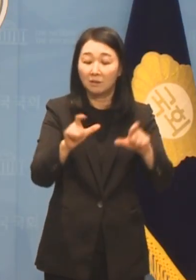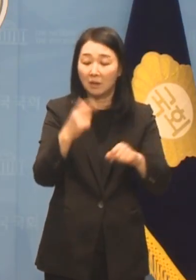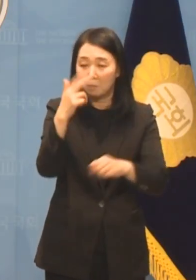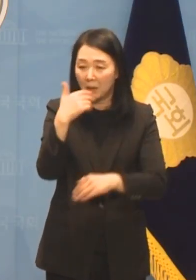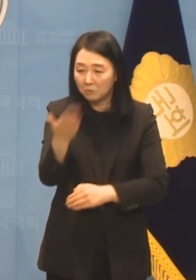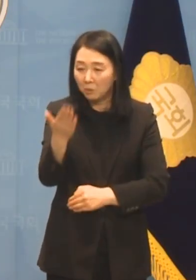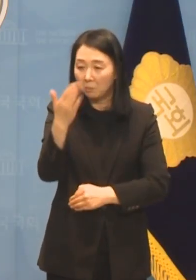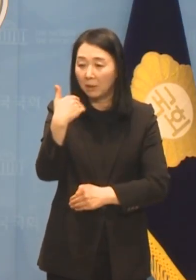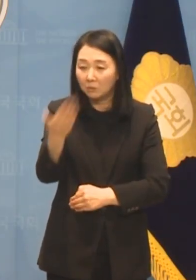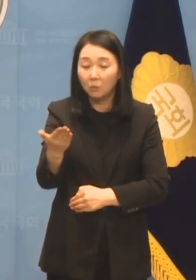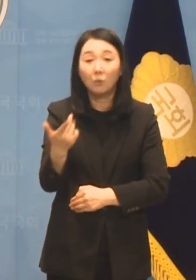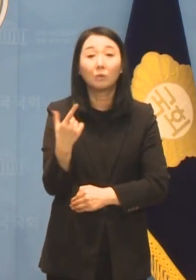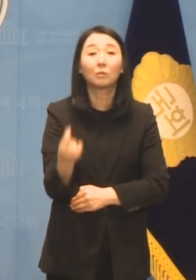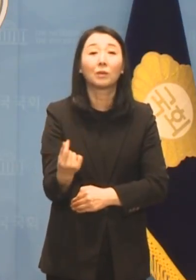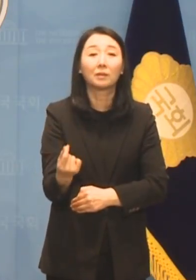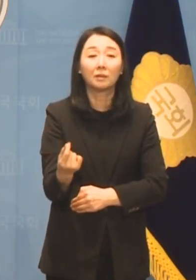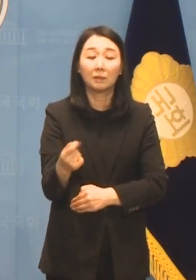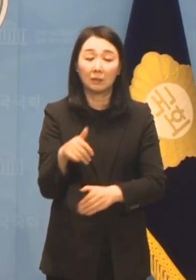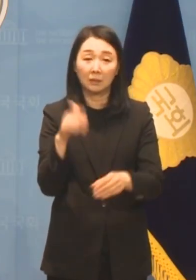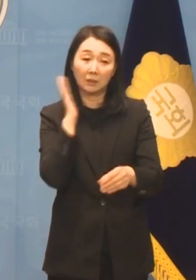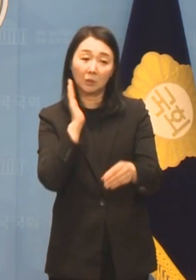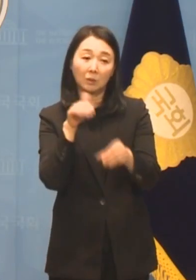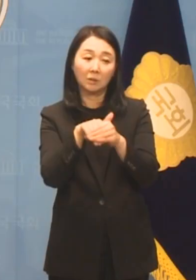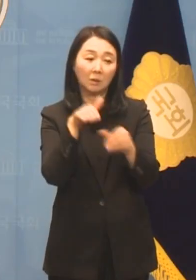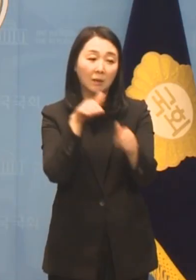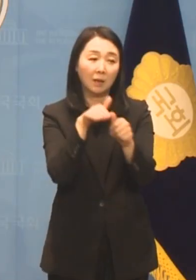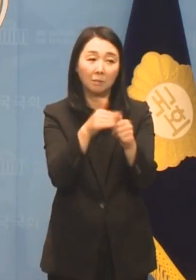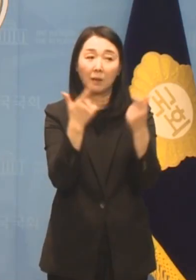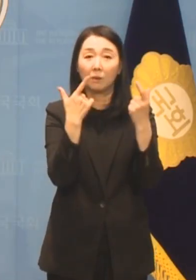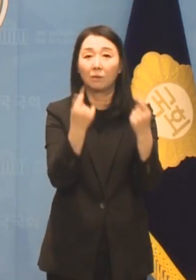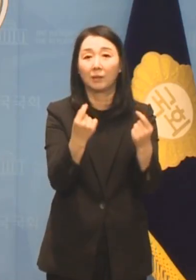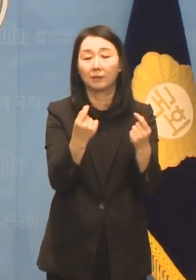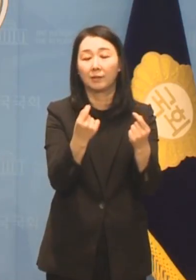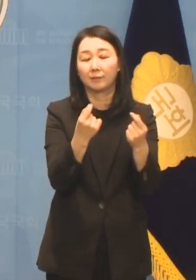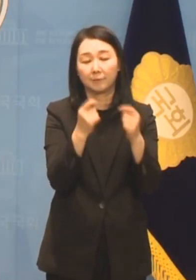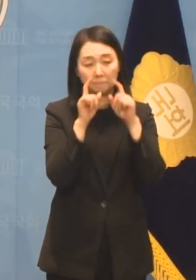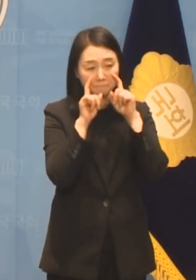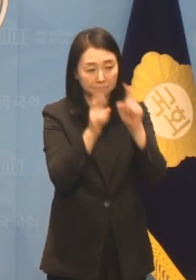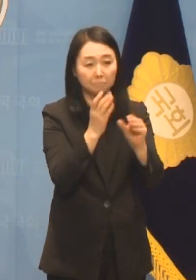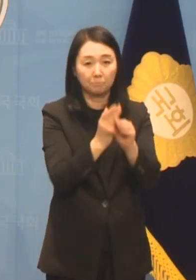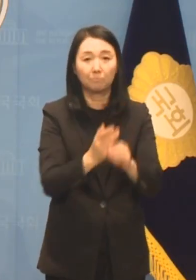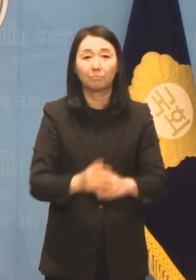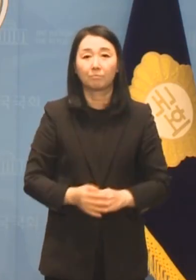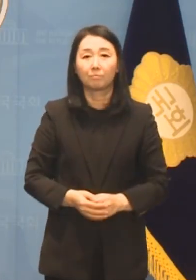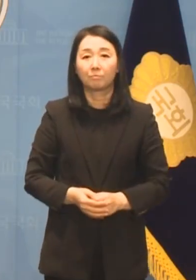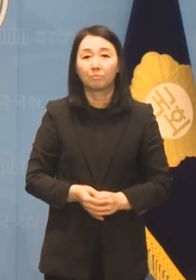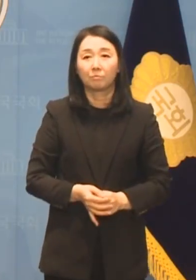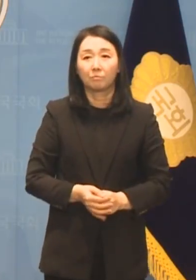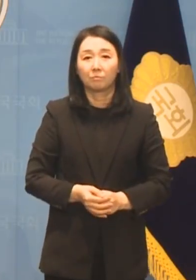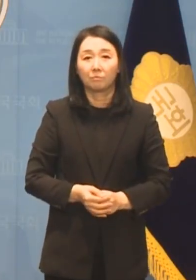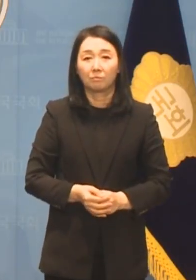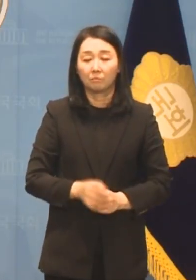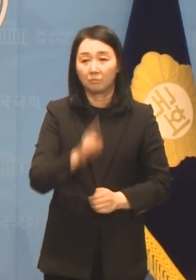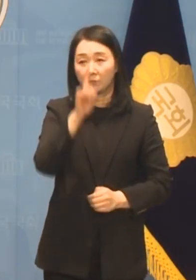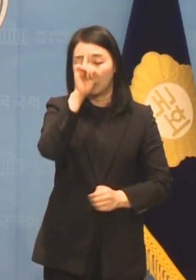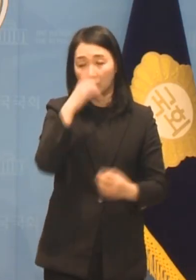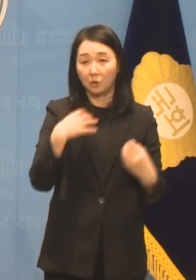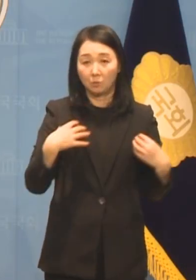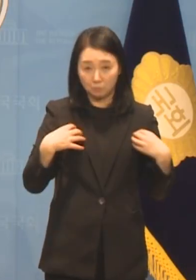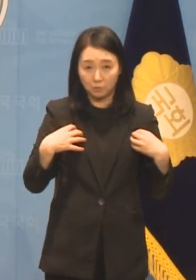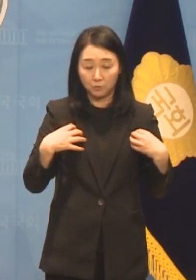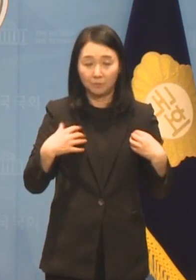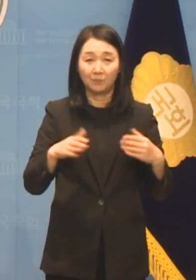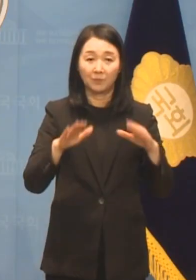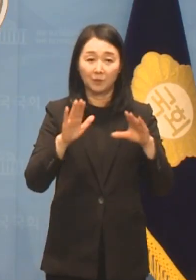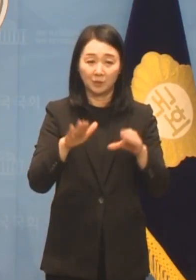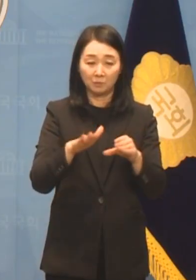추진해 대선에 개입하려는 것이 아닌지 심히 우려가 됩니다. 정부는 이제